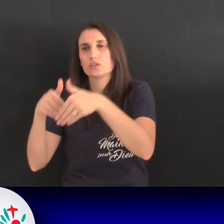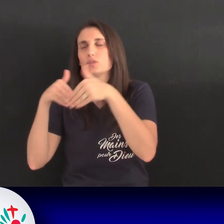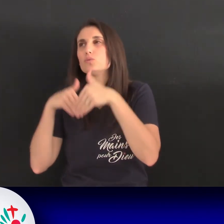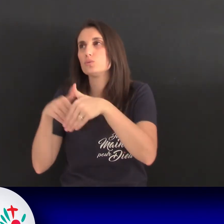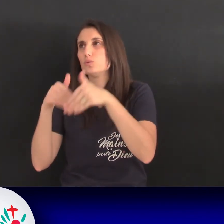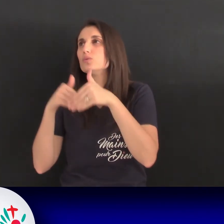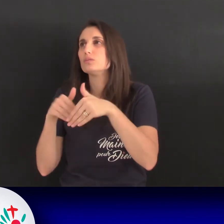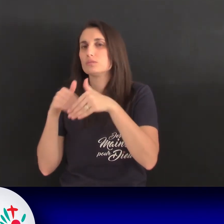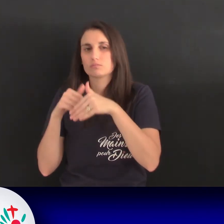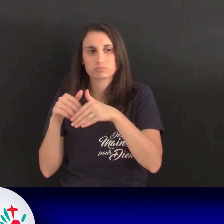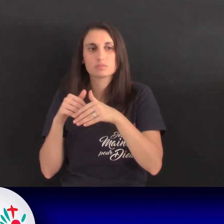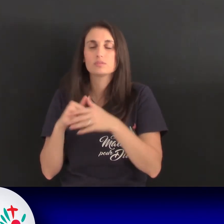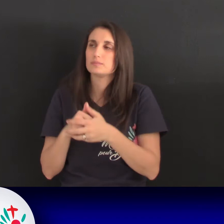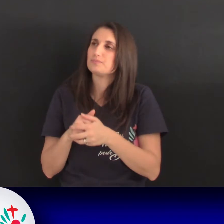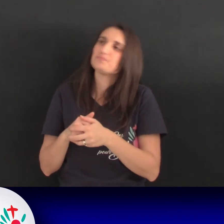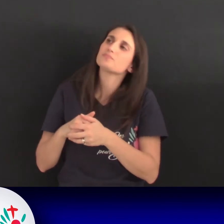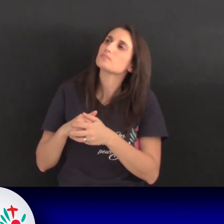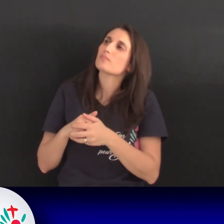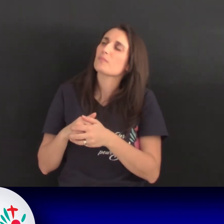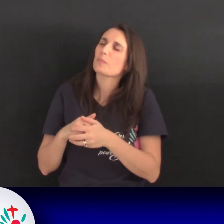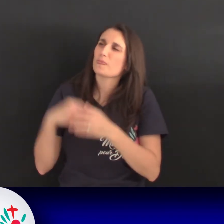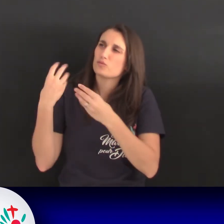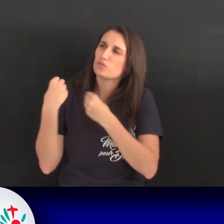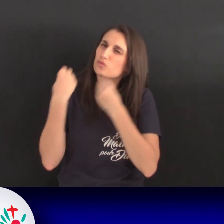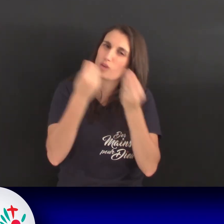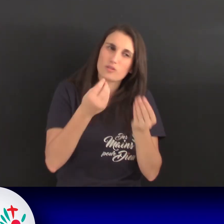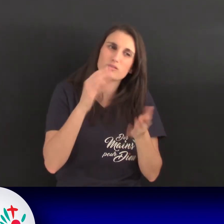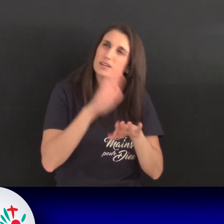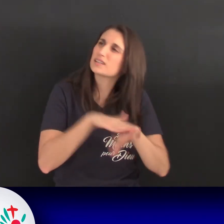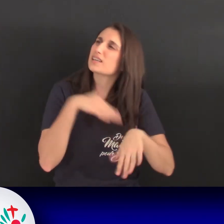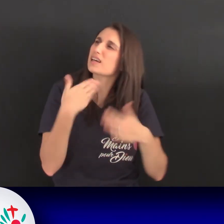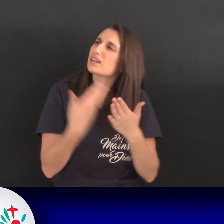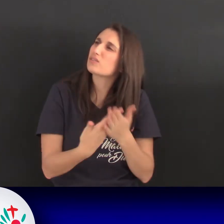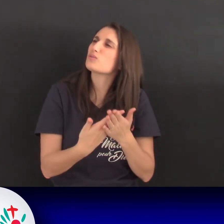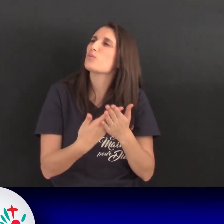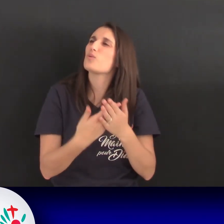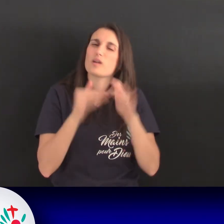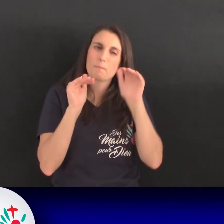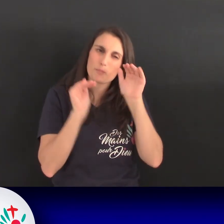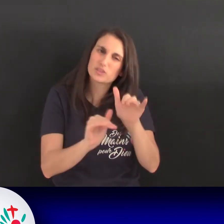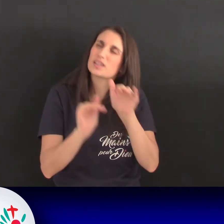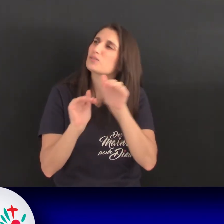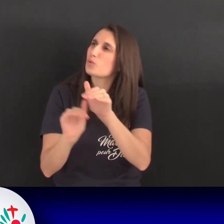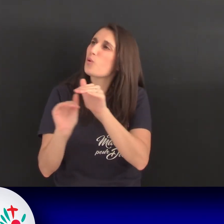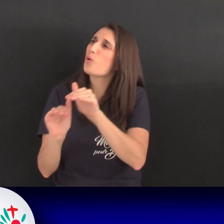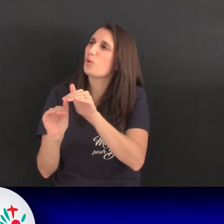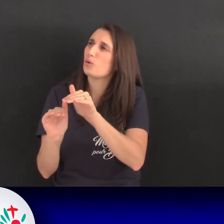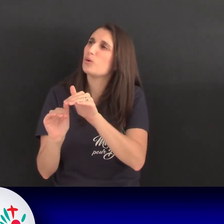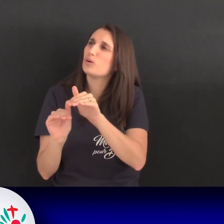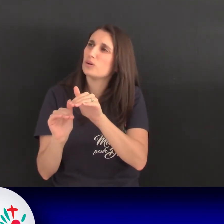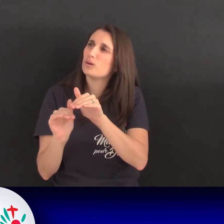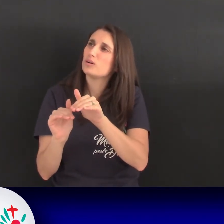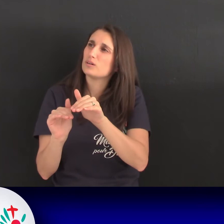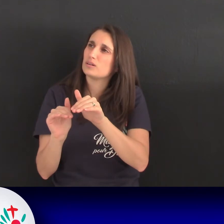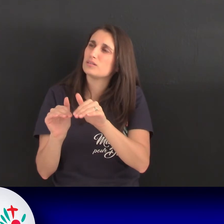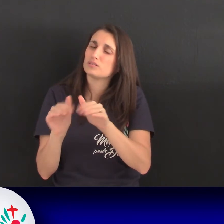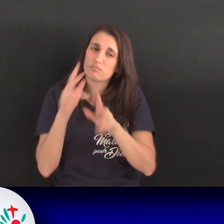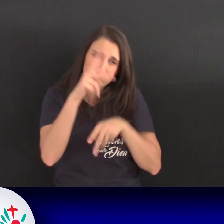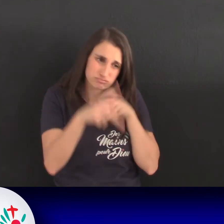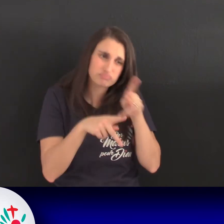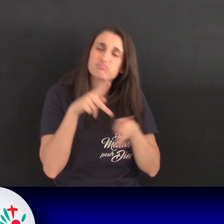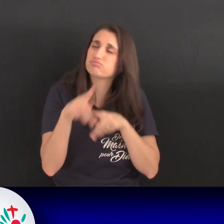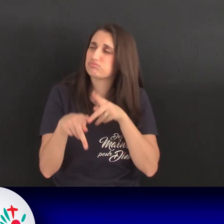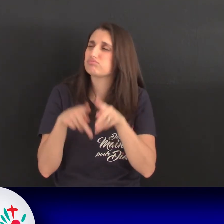Seigneur, puissamment. Étends ta main de guérison, étends ta main de protection, étends ta main de